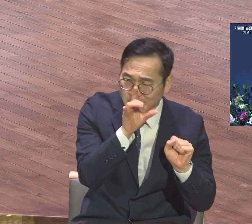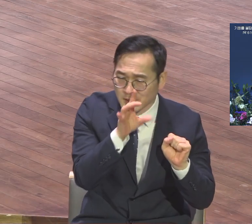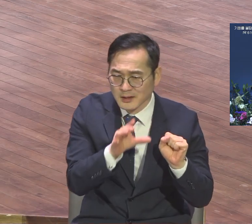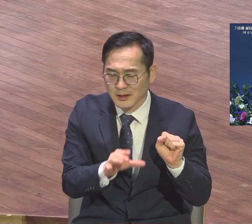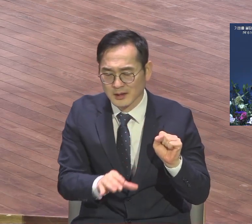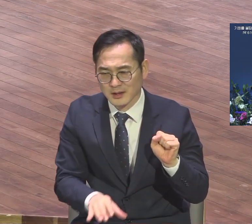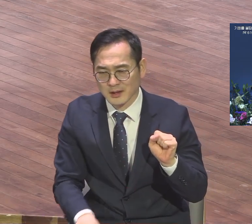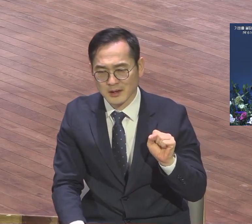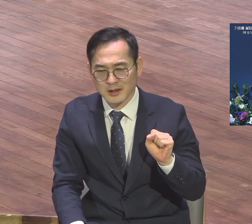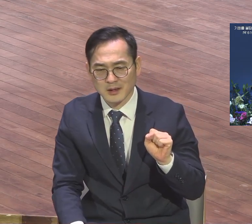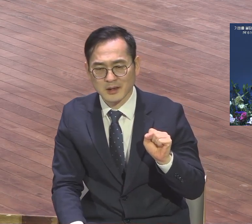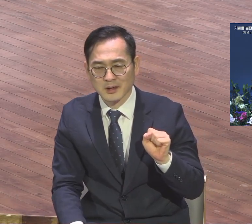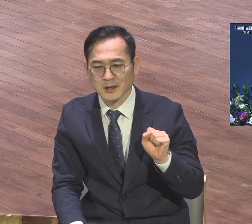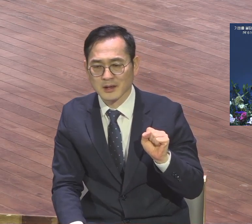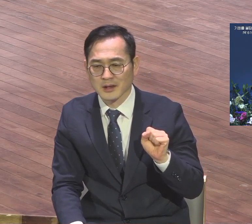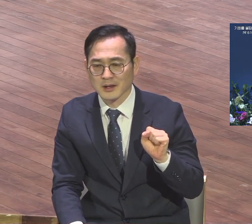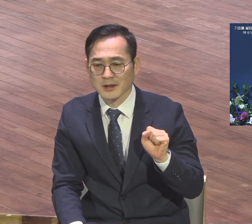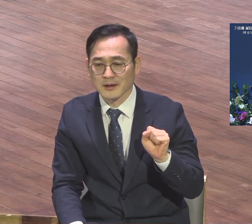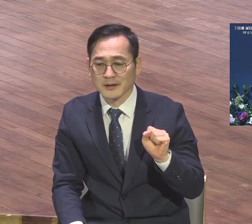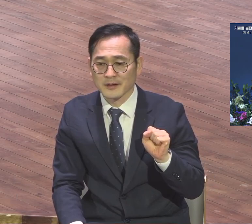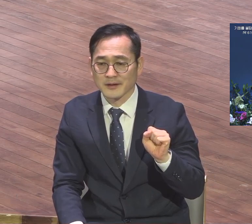뭐그 우리 저